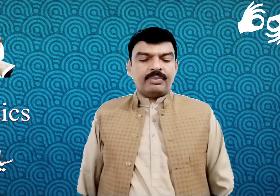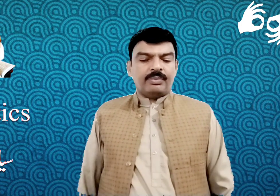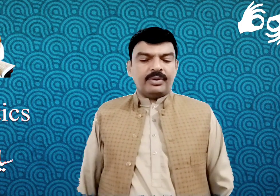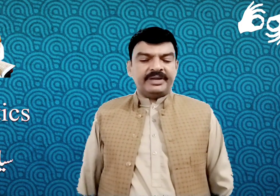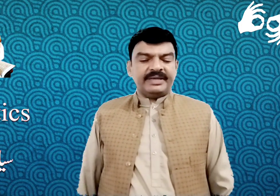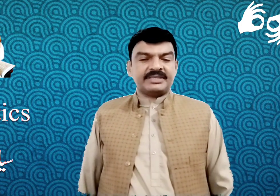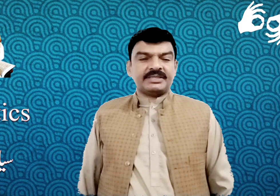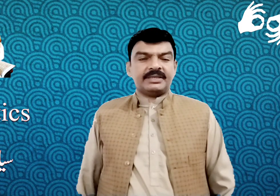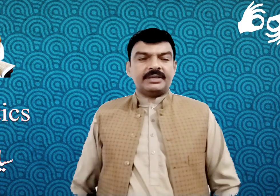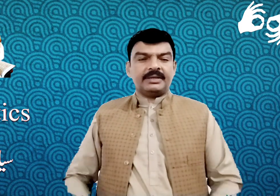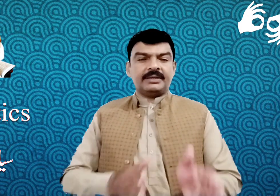पॉलिटिक्स।